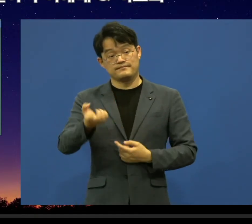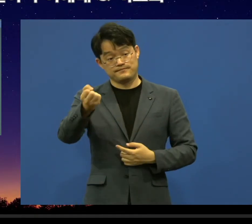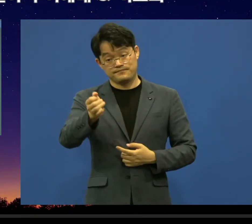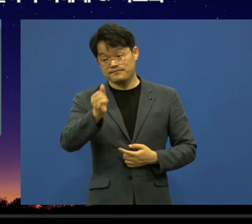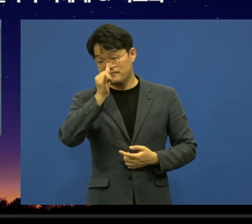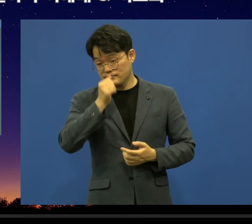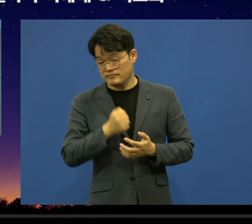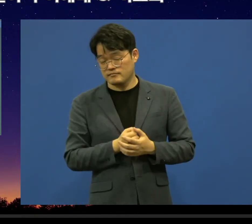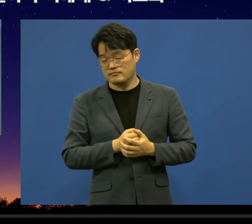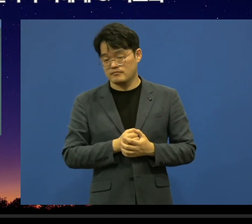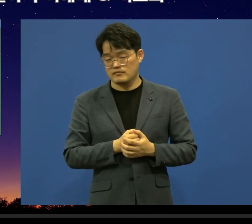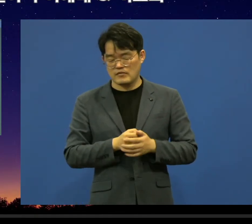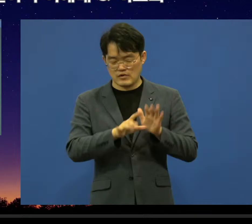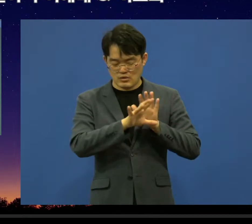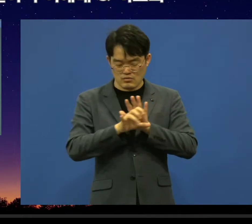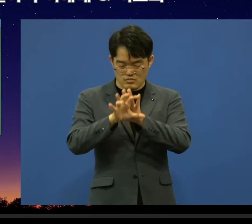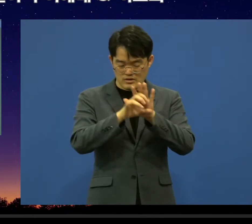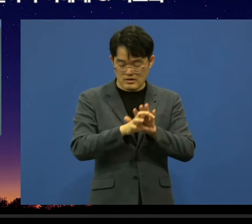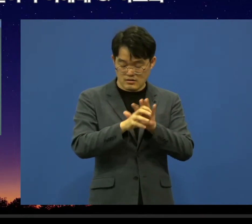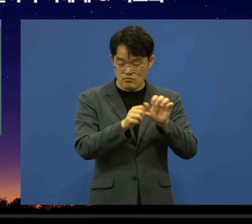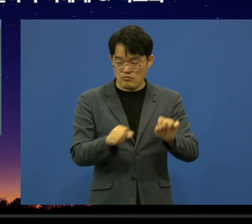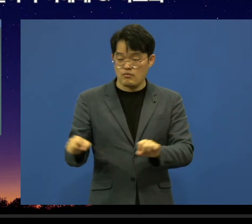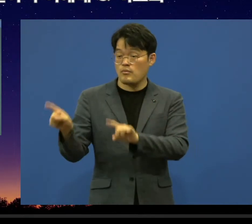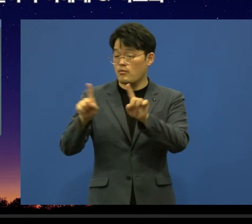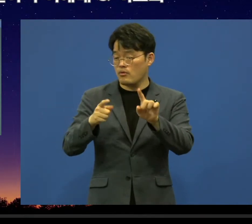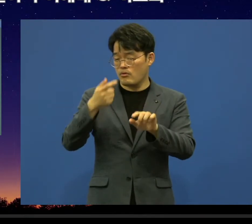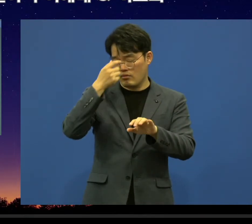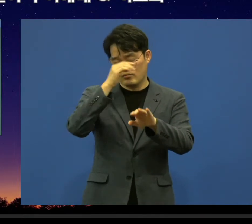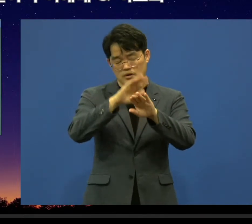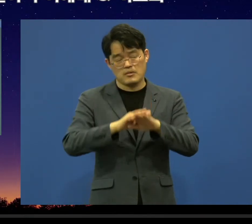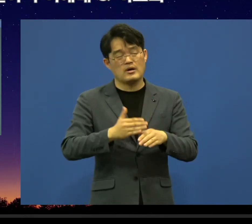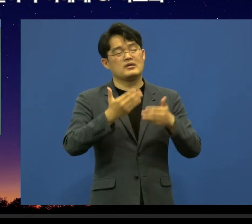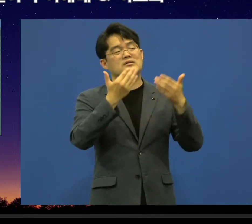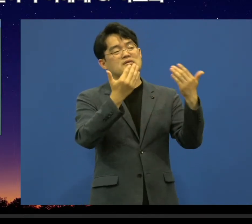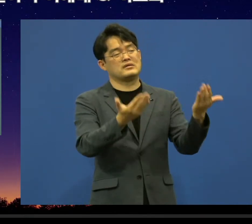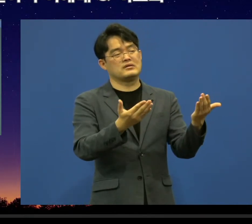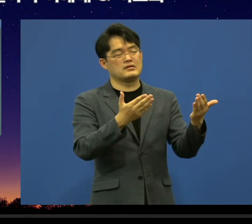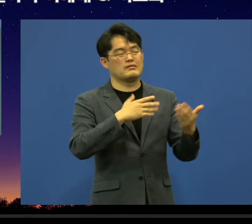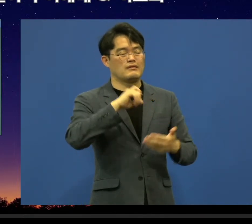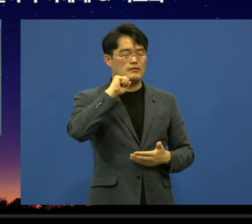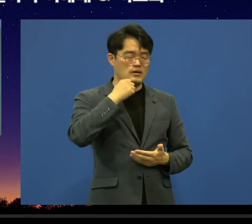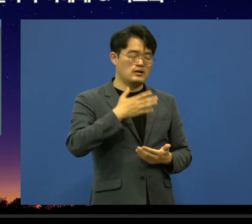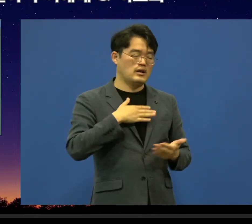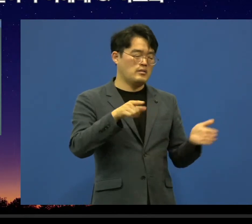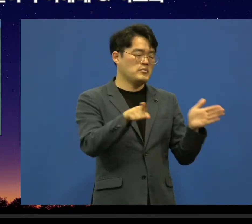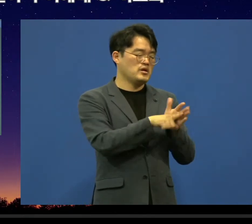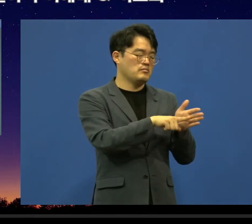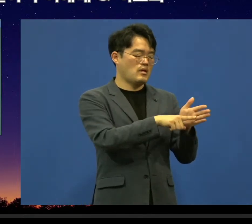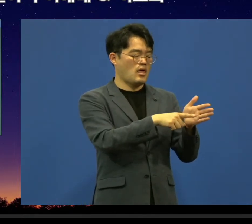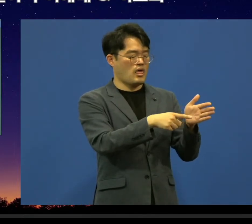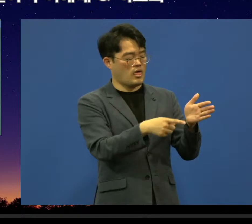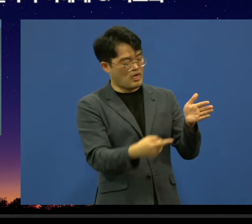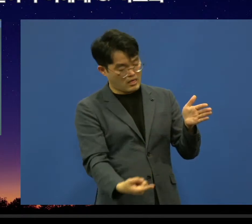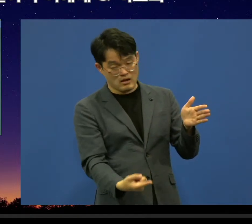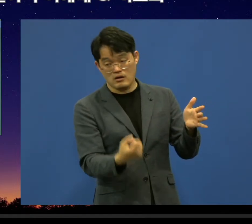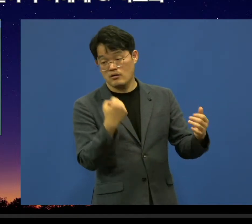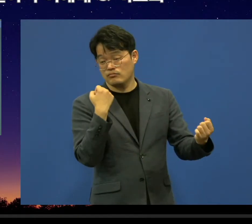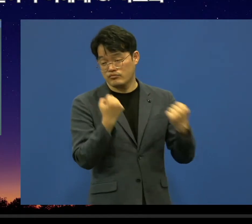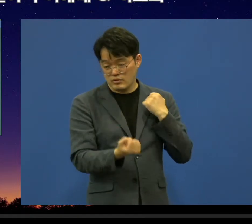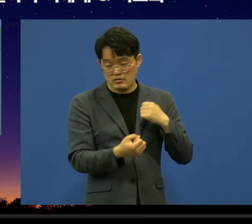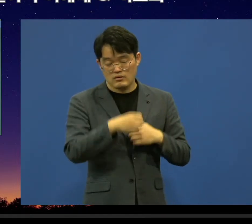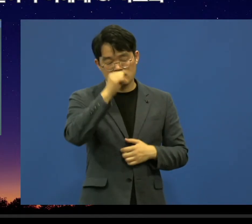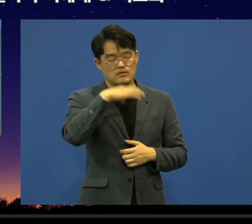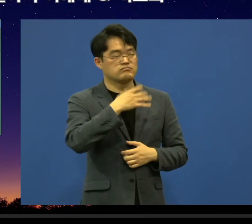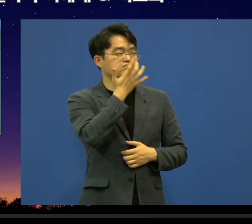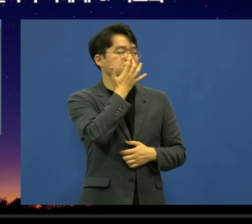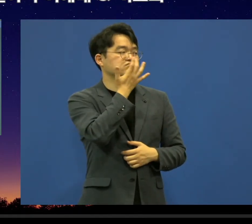현실을 통과하고 난 다음에 나의 신앙이 이렇게 나태해졌는데도 불구하고 그냥 맹숭맹숭하게